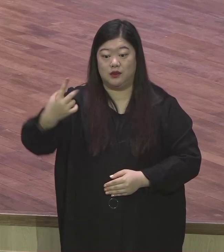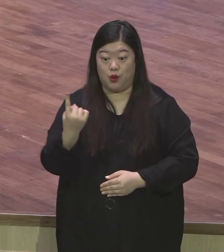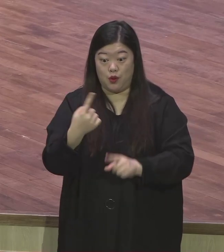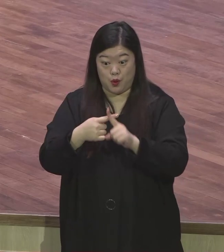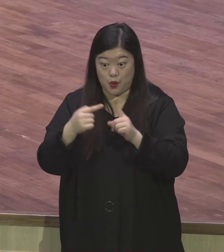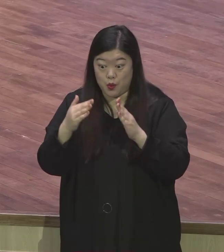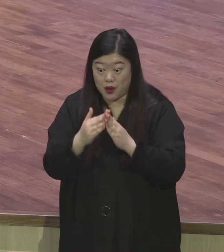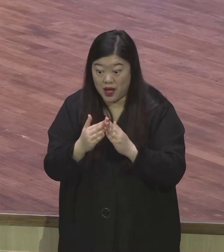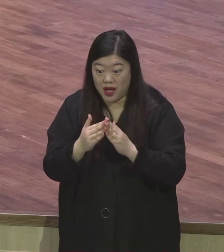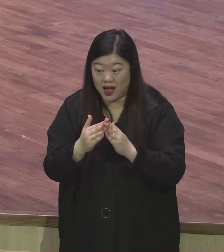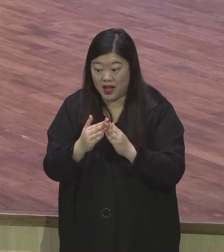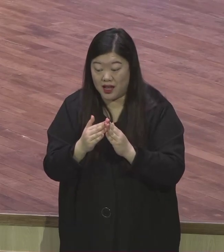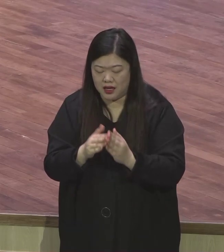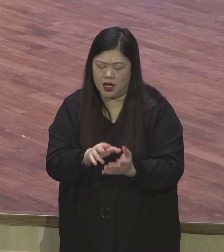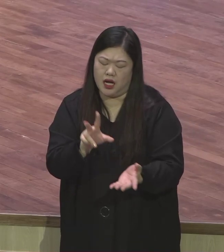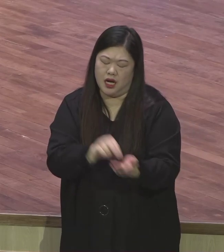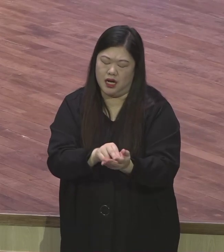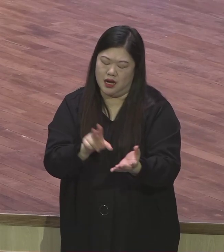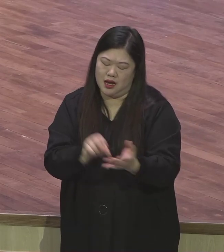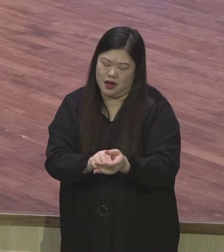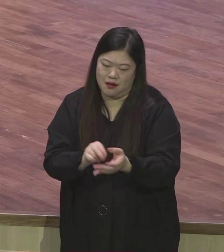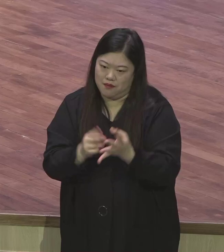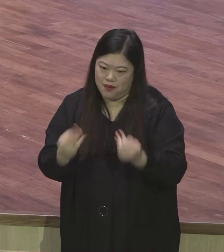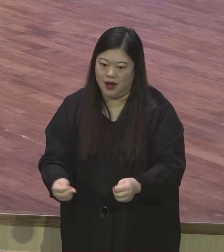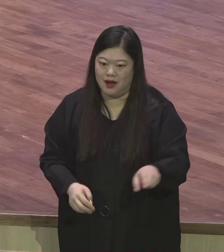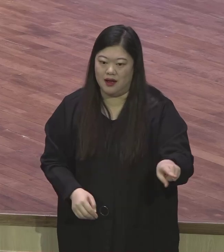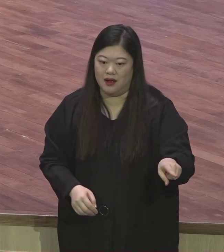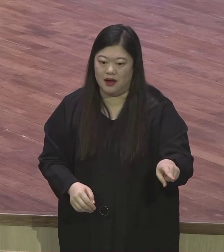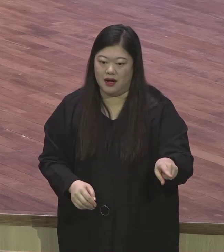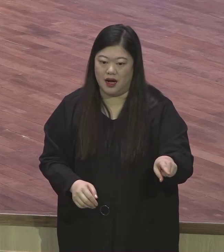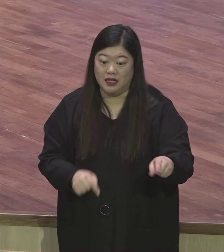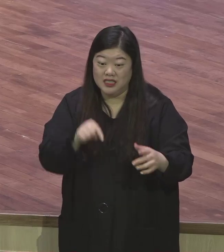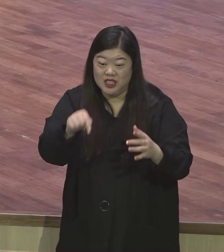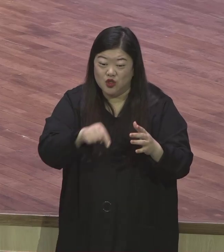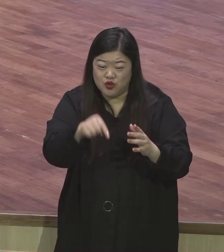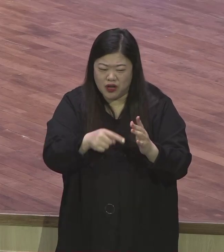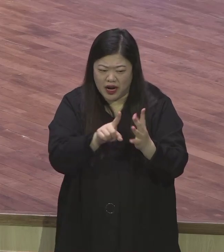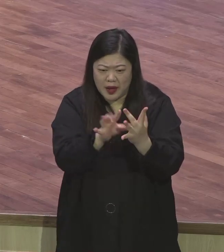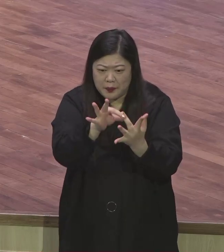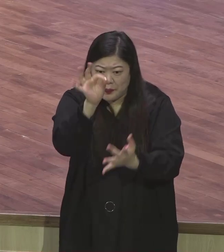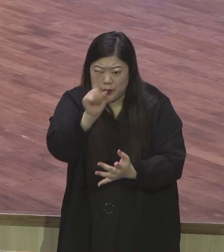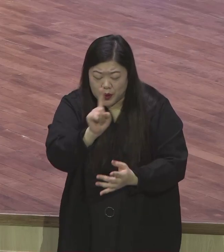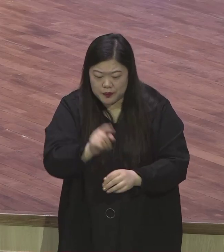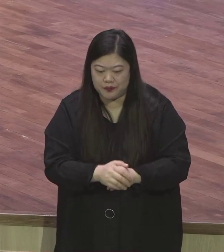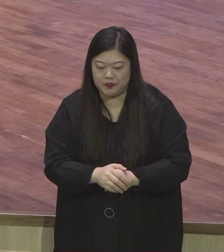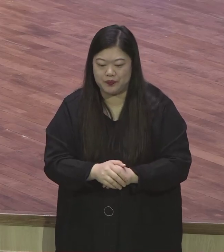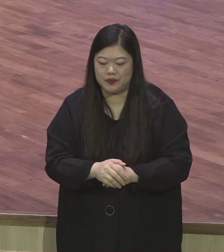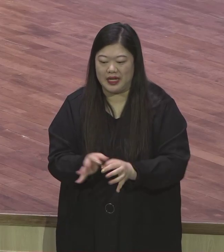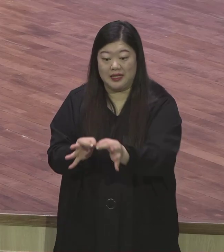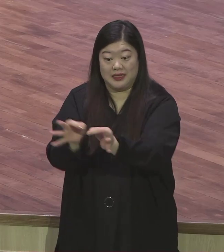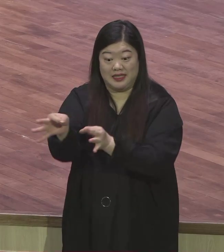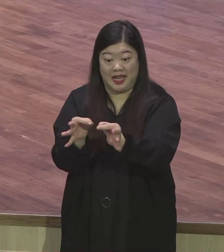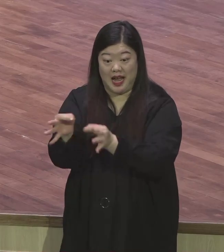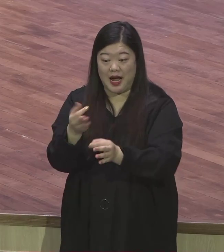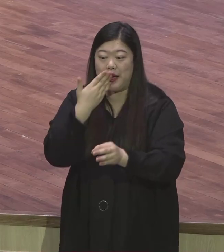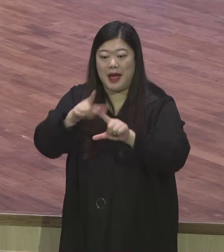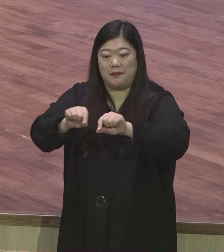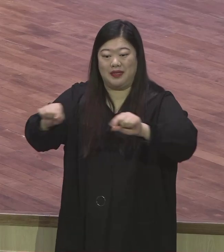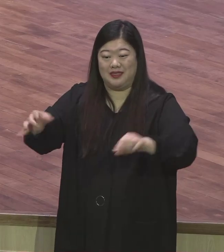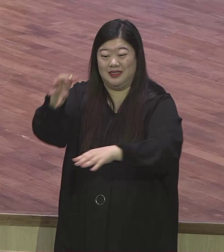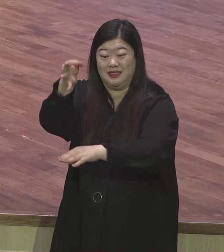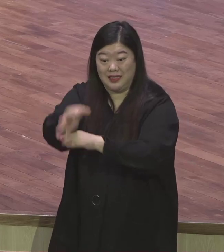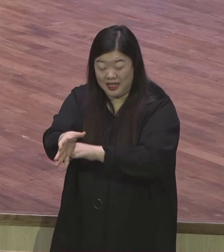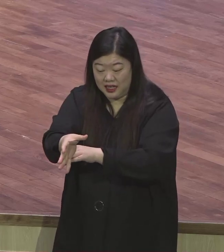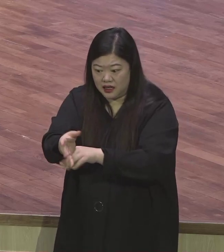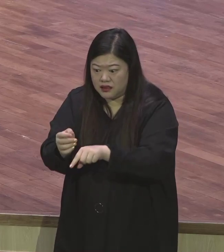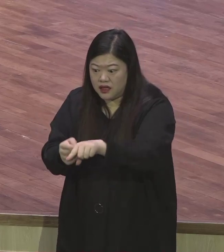중에 시장에서 파는 식자재 중에 우상제물로 바쳤던 것을 사먹는 문제로